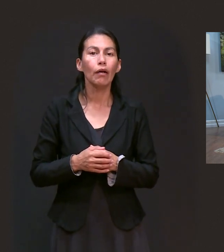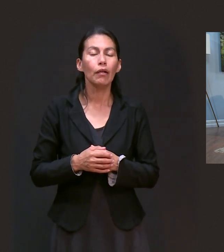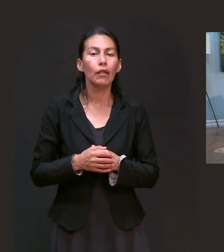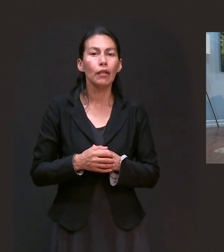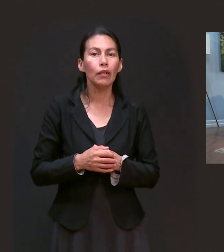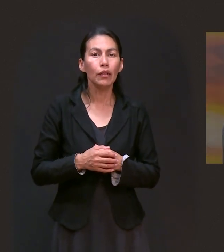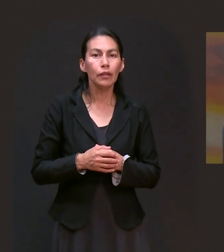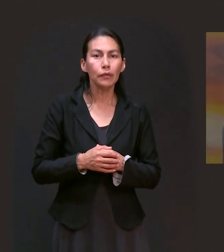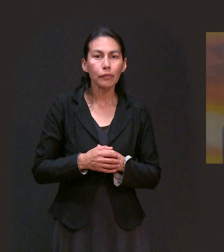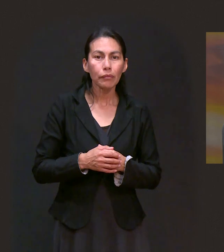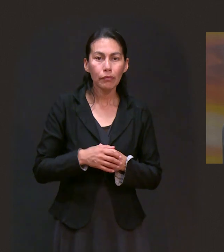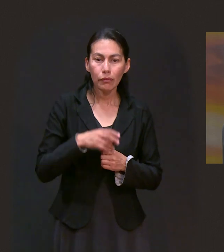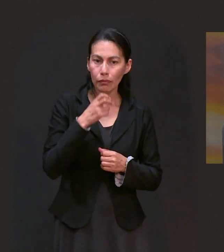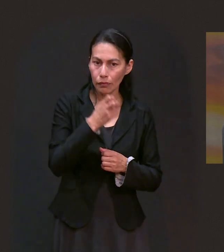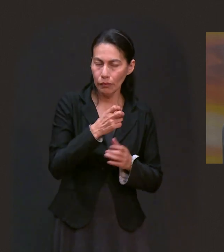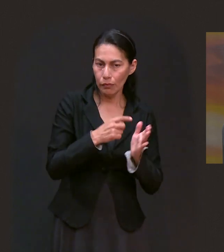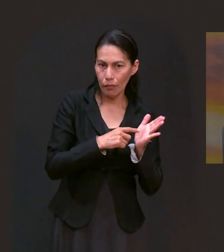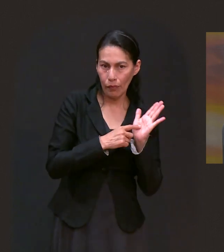quería